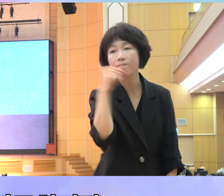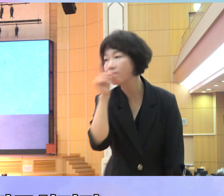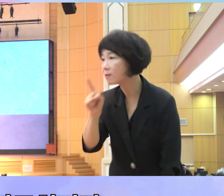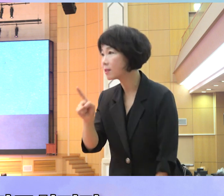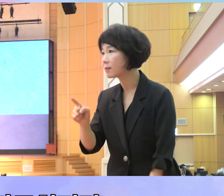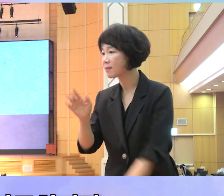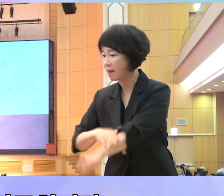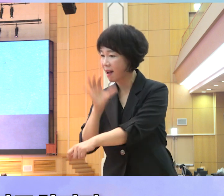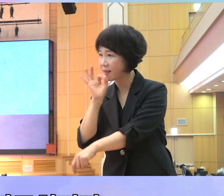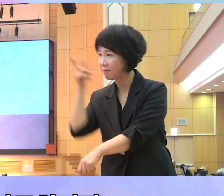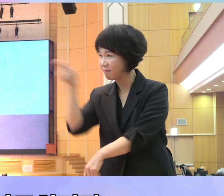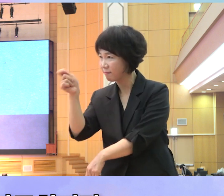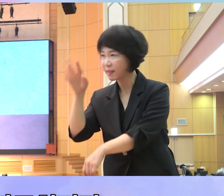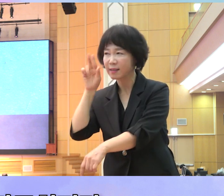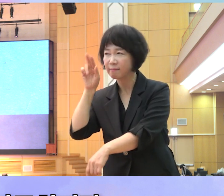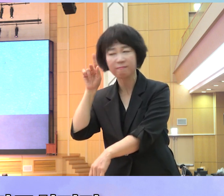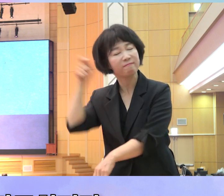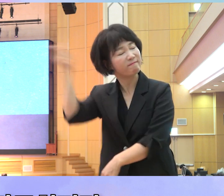이렇게 하면 안 돼.